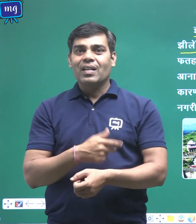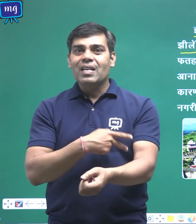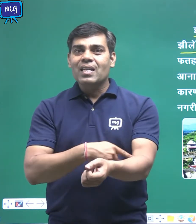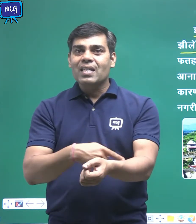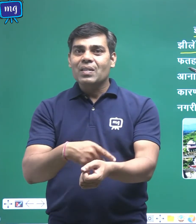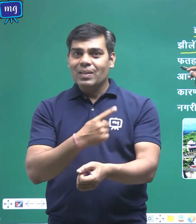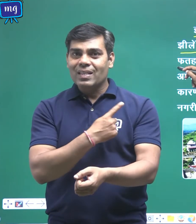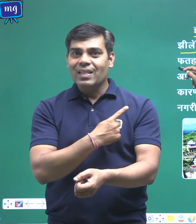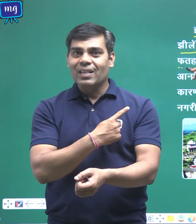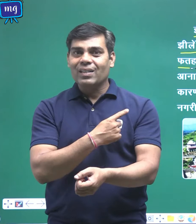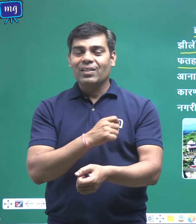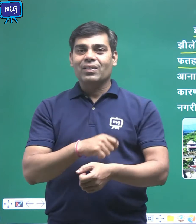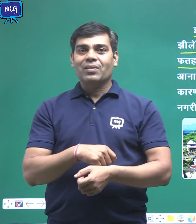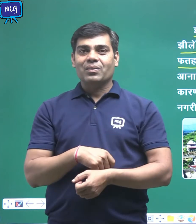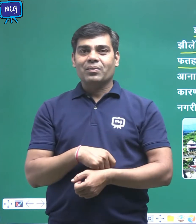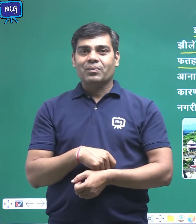फतेह सागर,